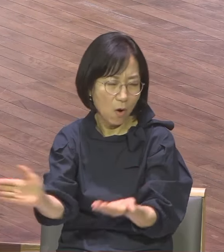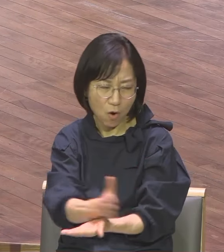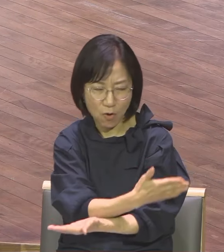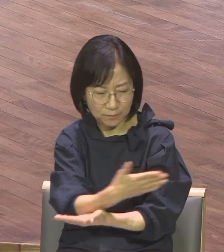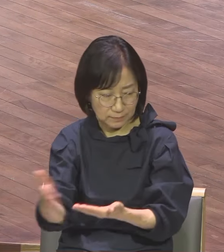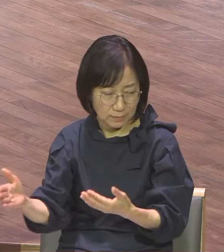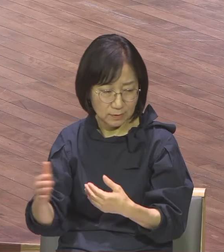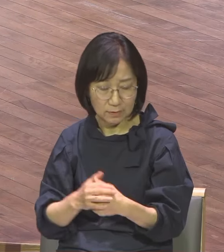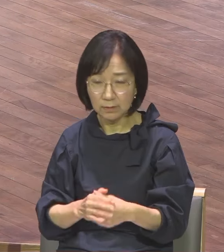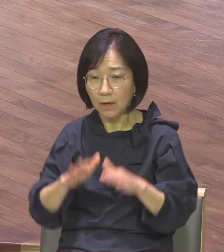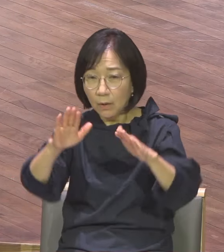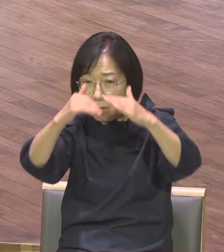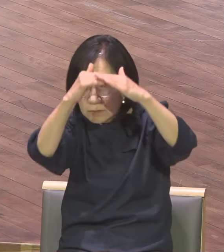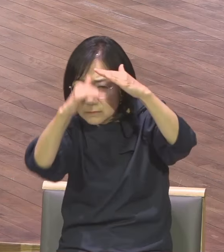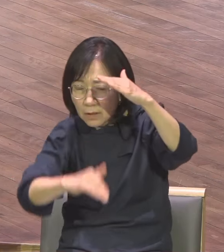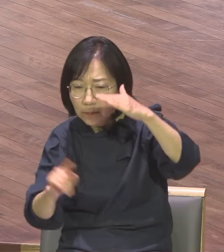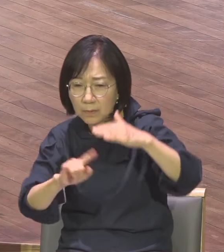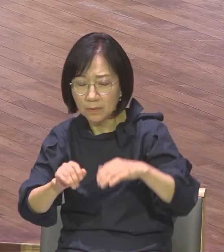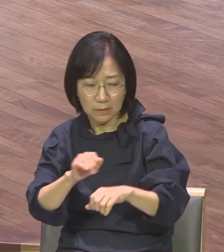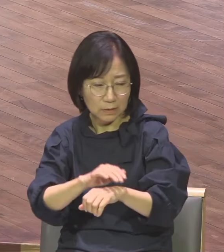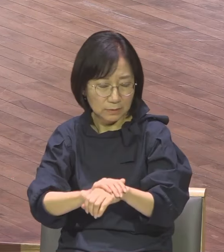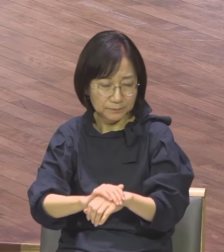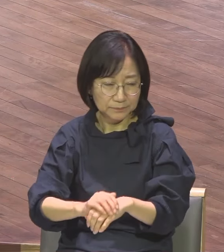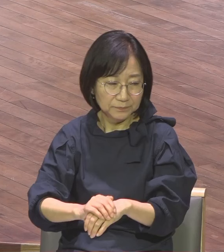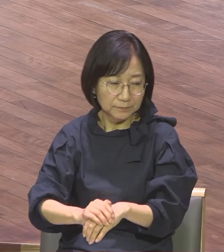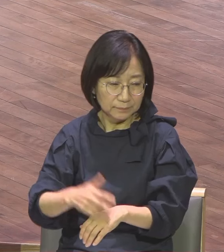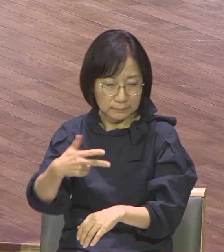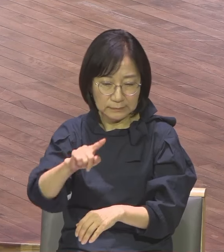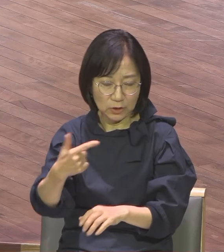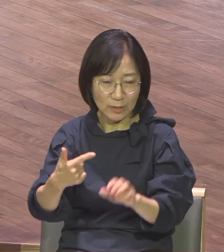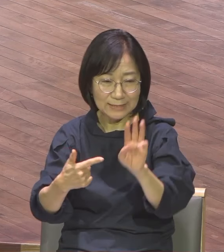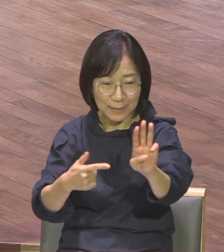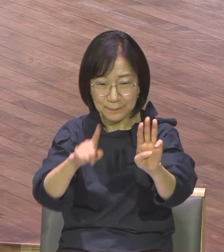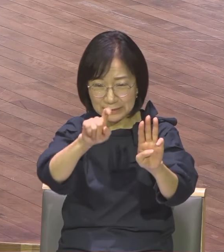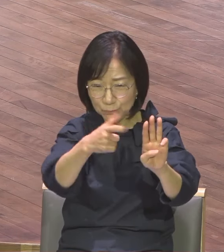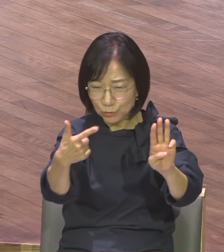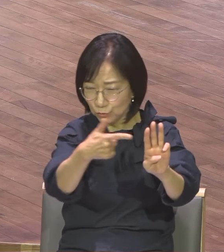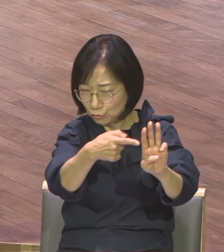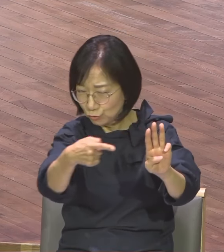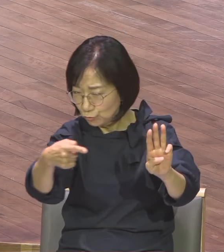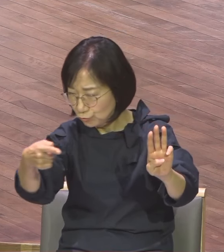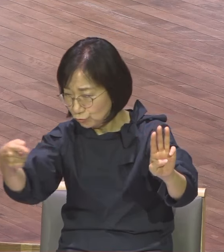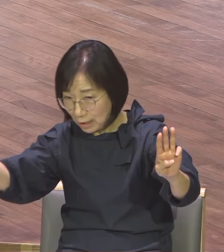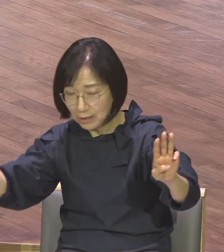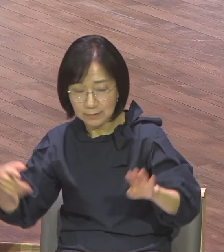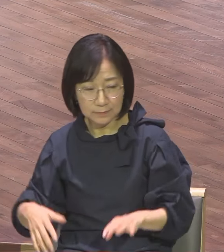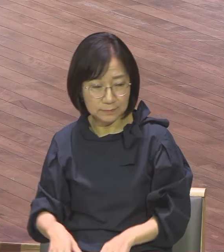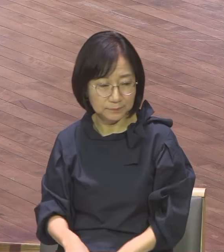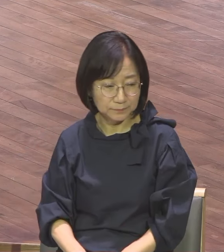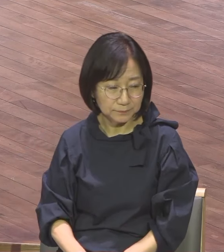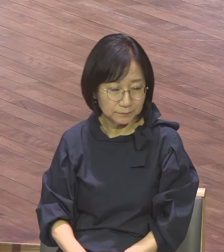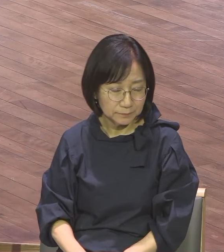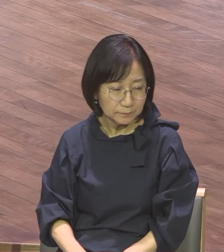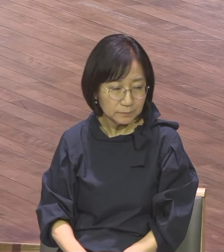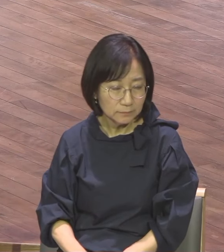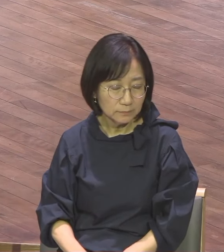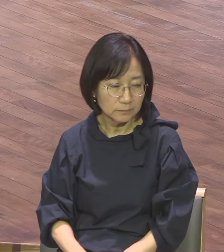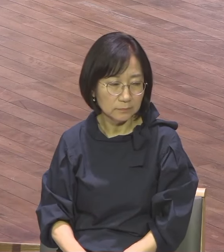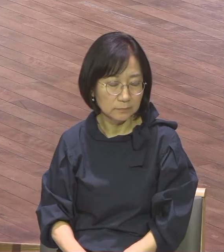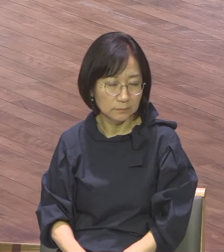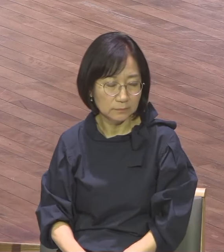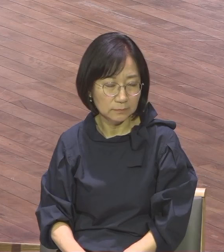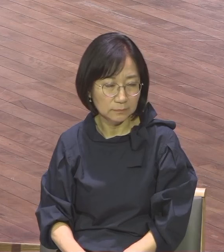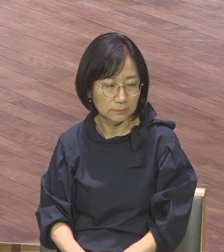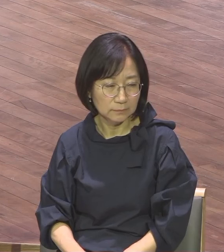오늘 본문은요 전도서 3장 16절부터 연결되는 내용이에요. 이 사회 전반에 걸쳐서